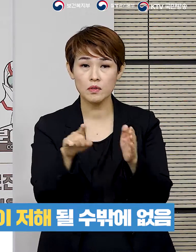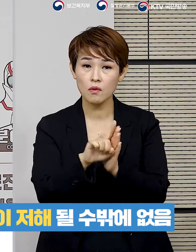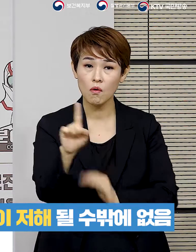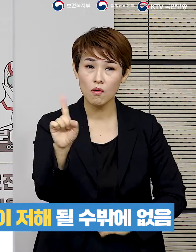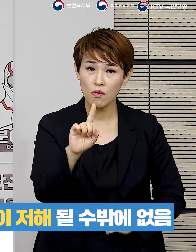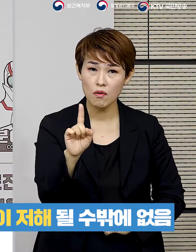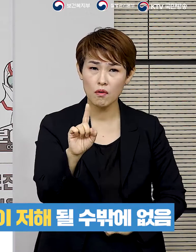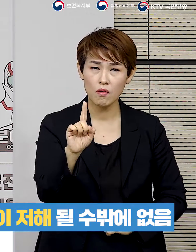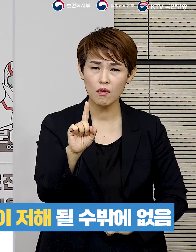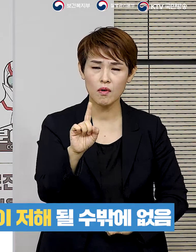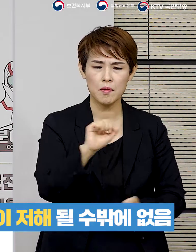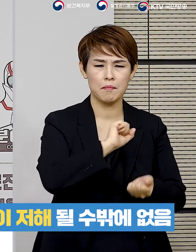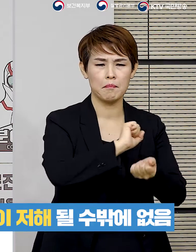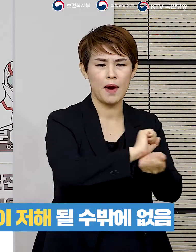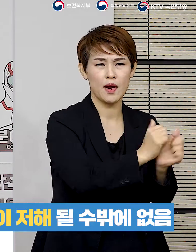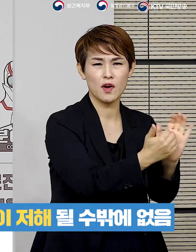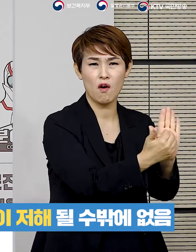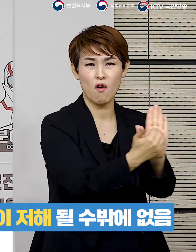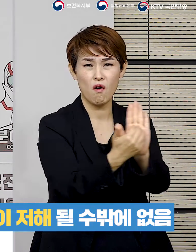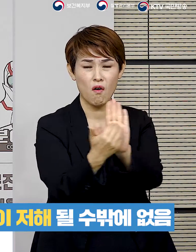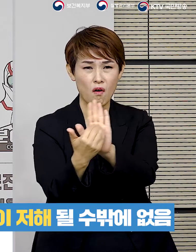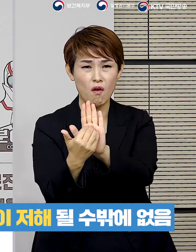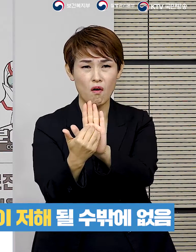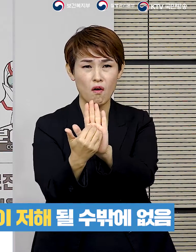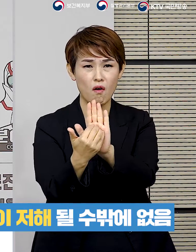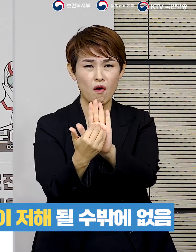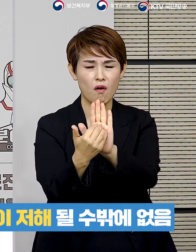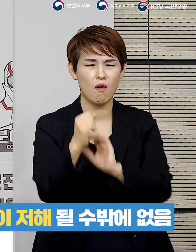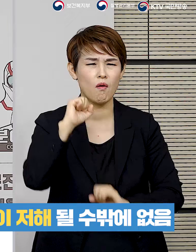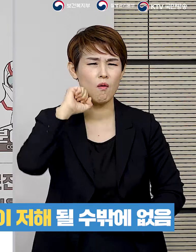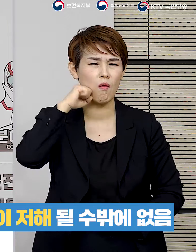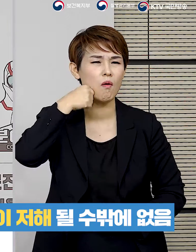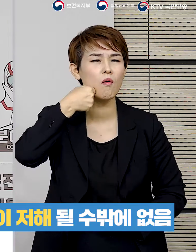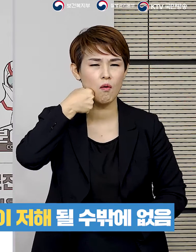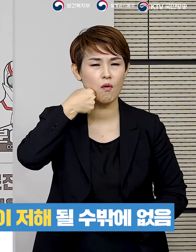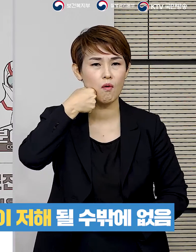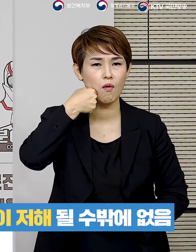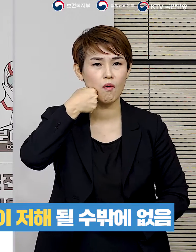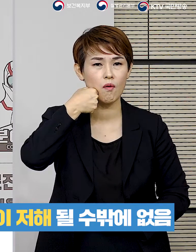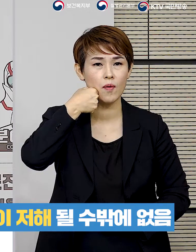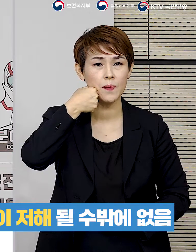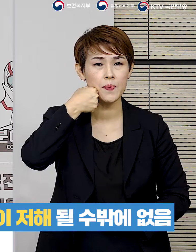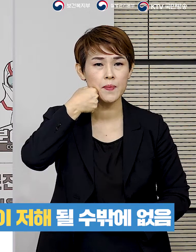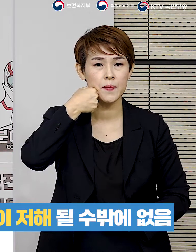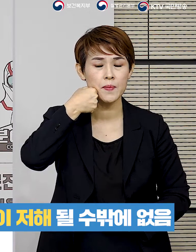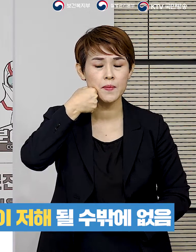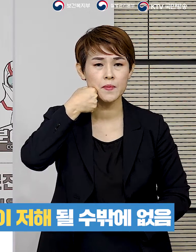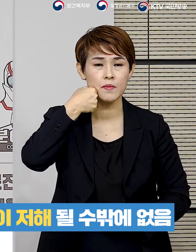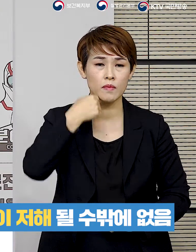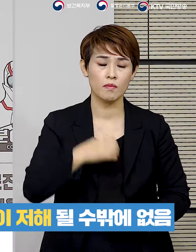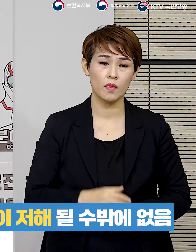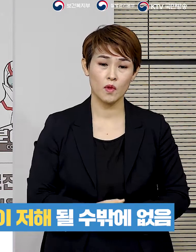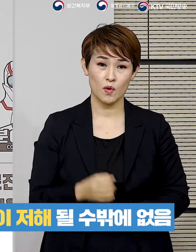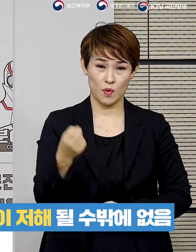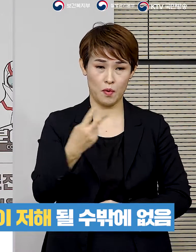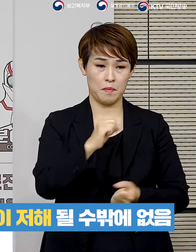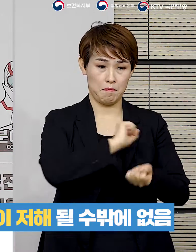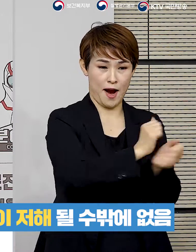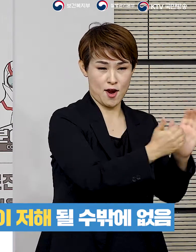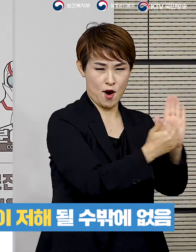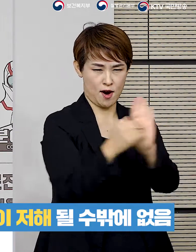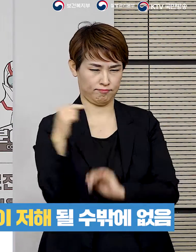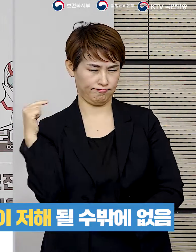제대로 할 수 있게 하기 위해서는 사실은 방역상에서는 많은 허점을 노출할 수밖에 없고, 또 뒤집어서